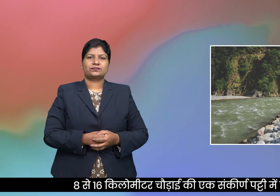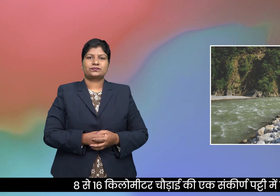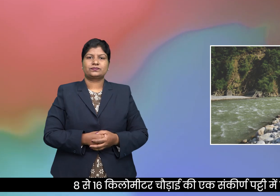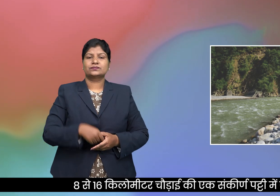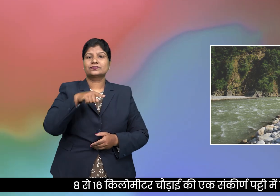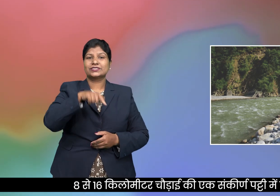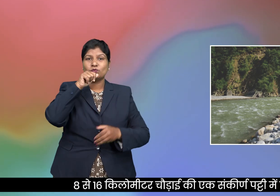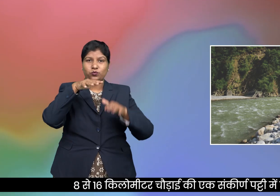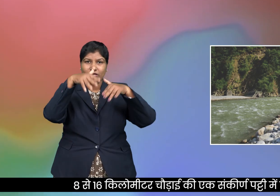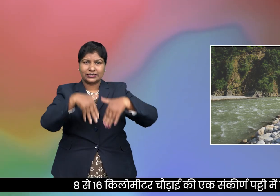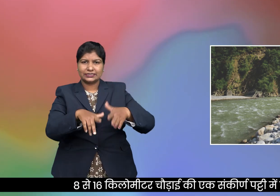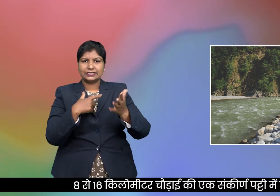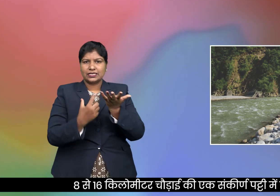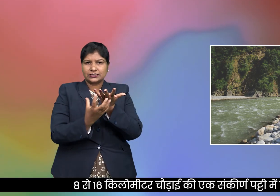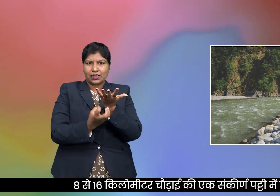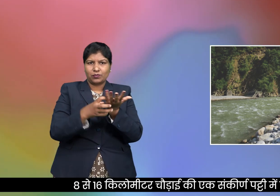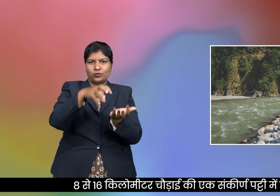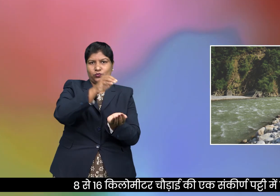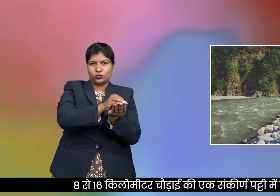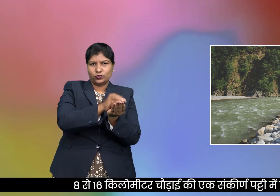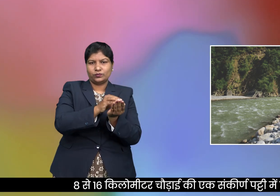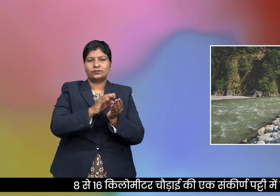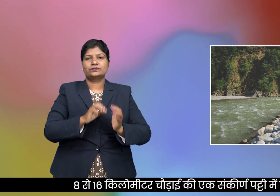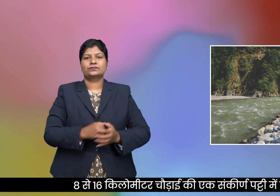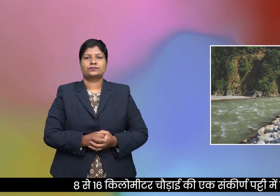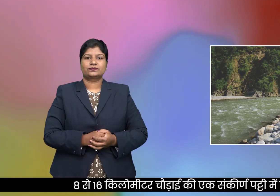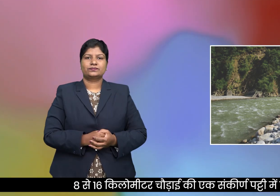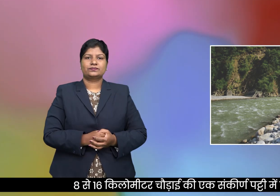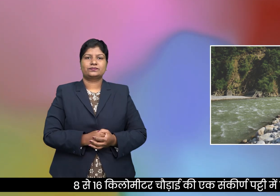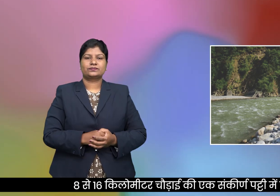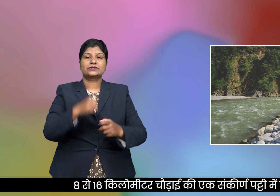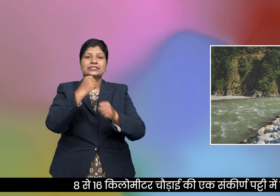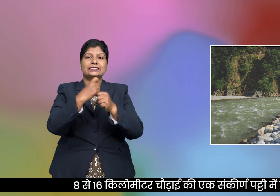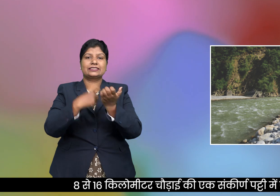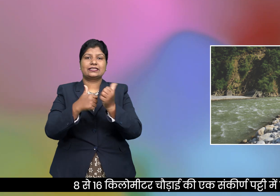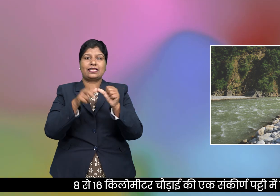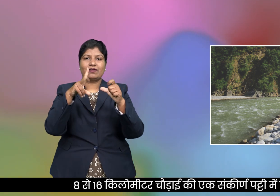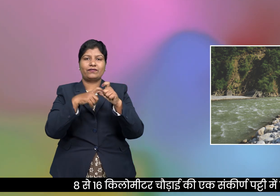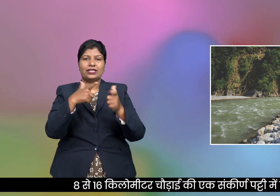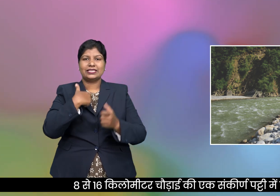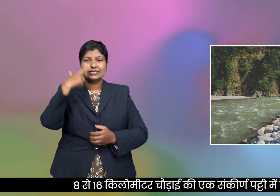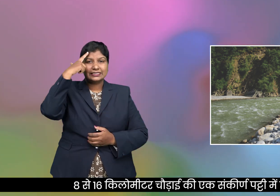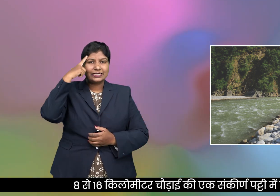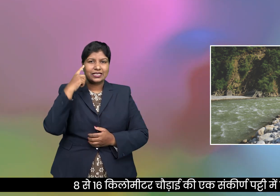8 से 16 किलोमीटर चौड़ाई की एक संकीर्ण पट्टी में जमा करती हैं,